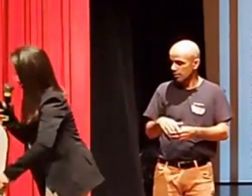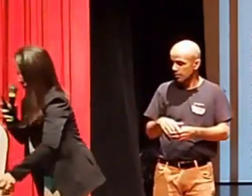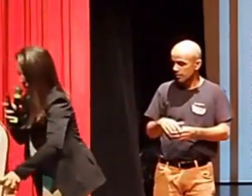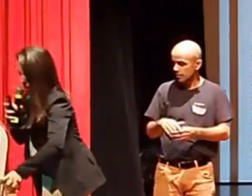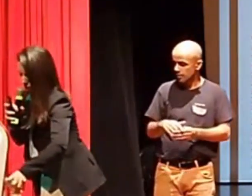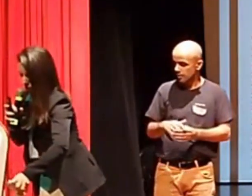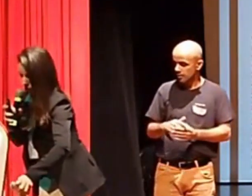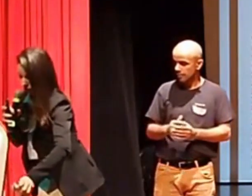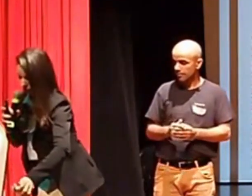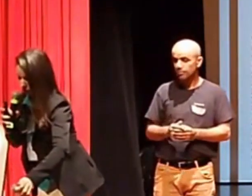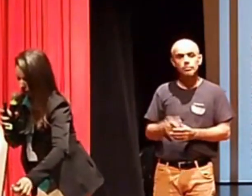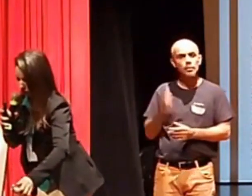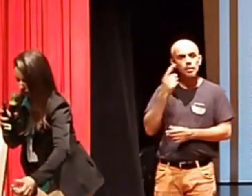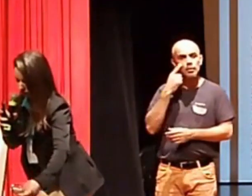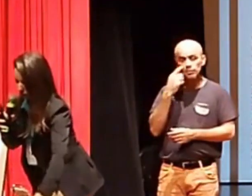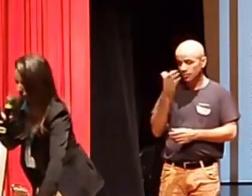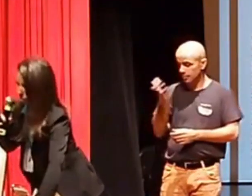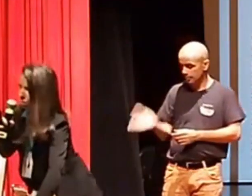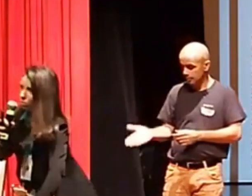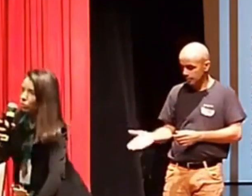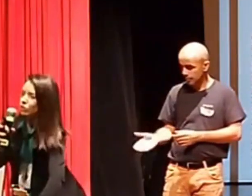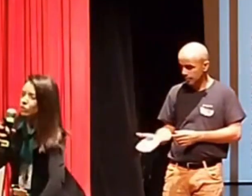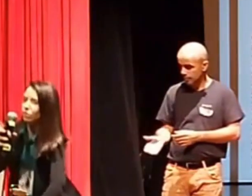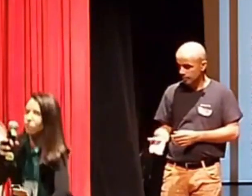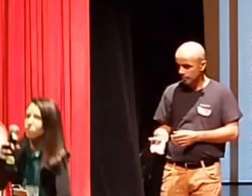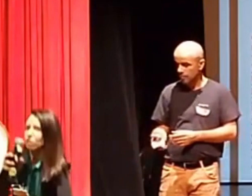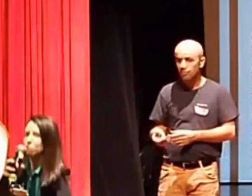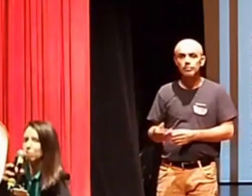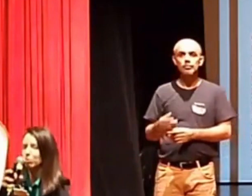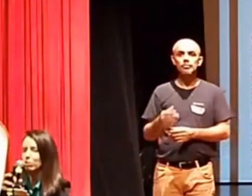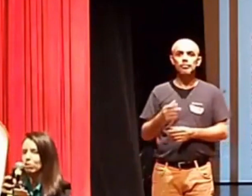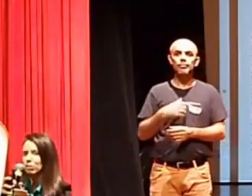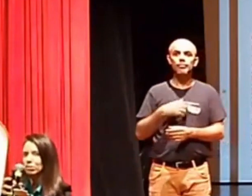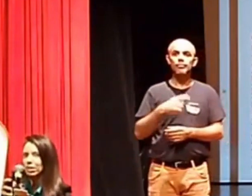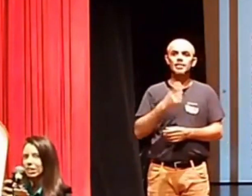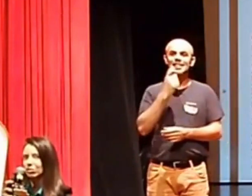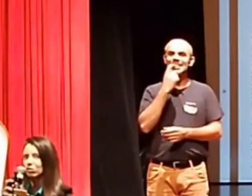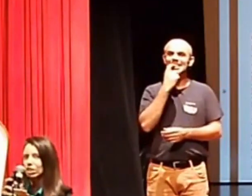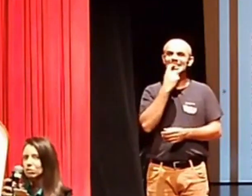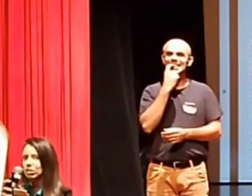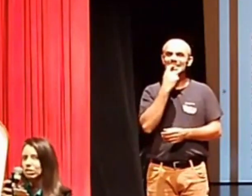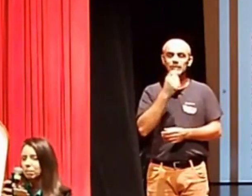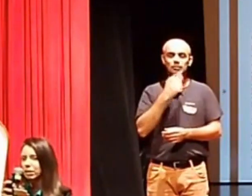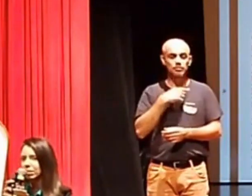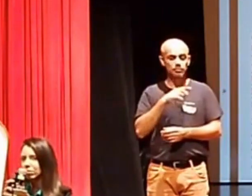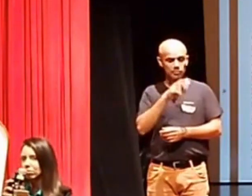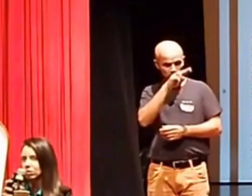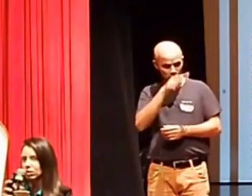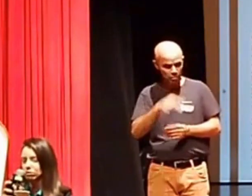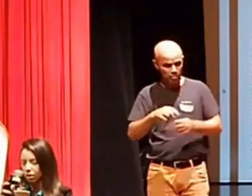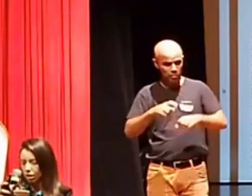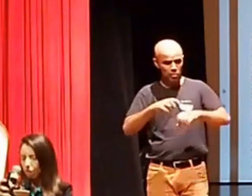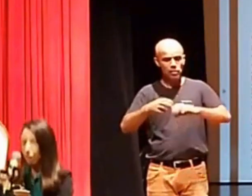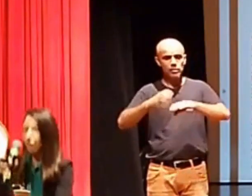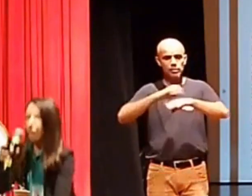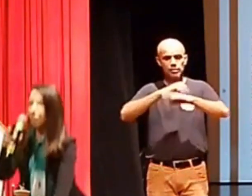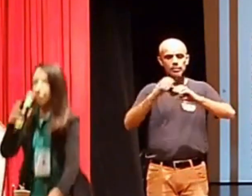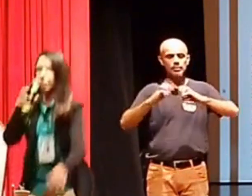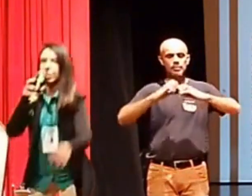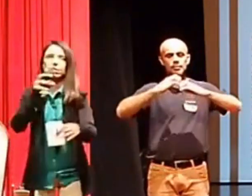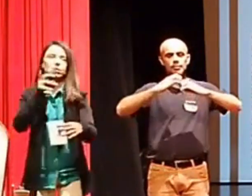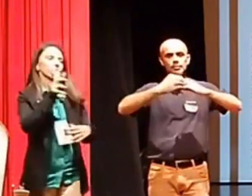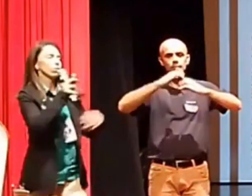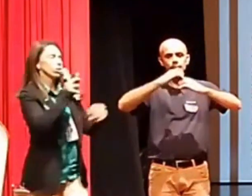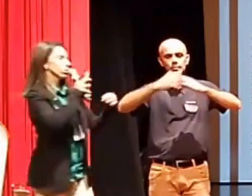são isso aqui, ó, gente, das costas. Vocês veem os ossinhos nas costas, principalmente pessoas mais magrinhas conseguem visualizar bem esses ossinhos.